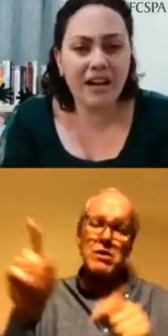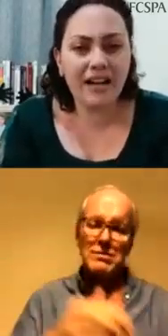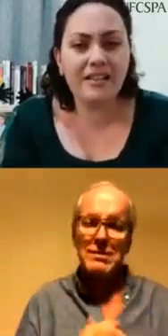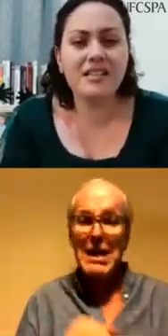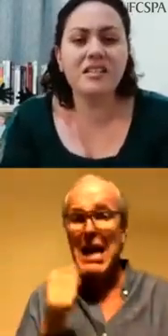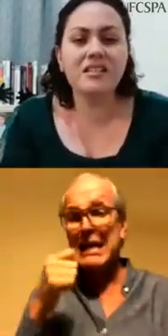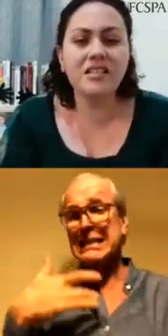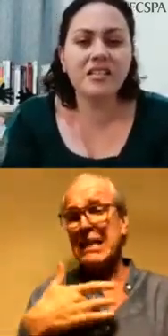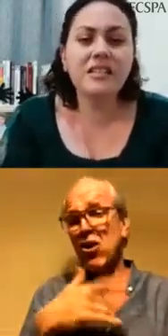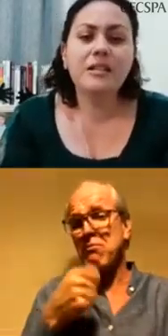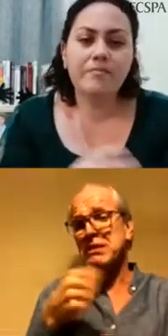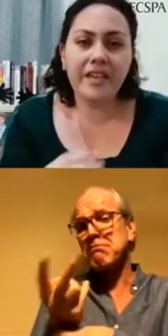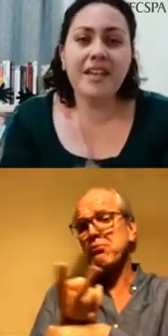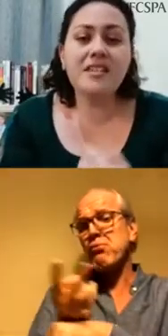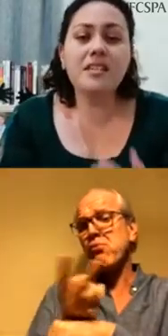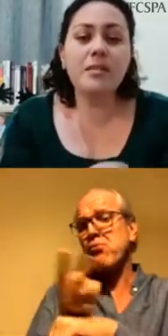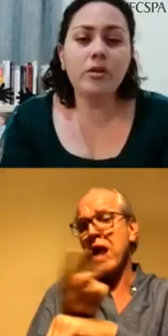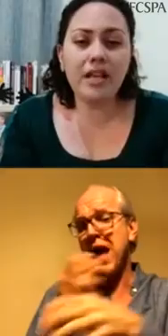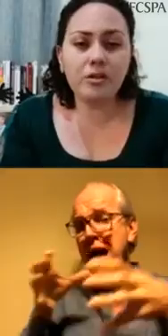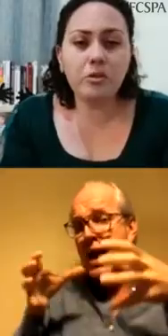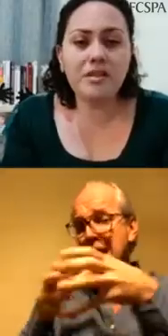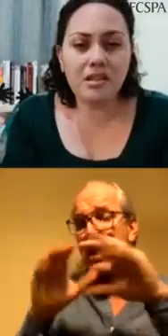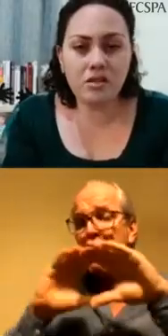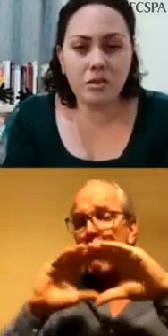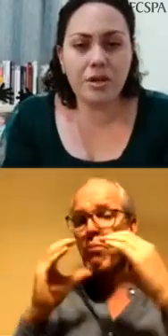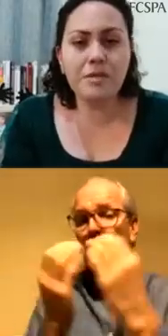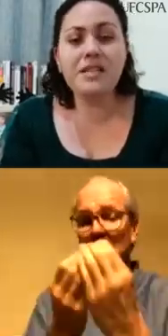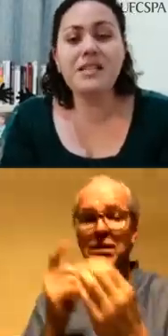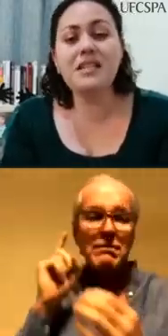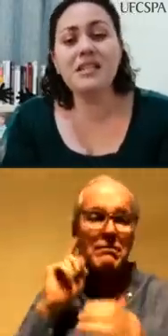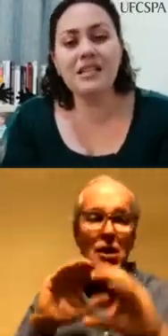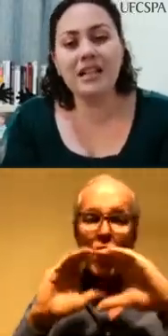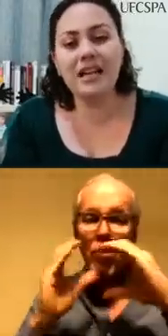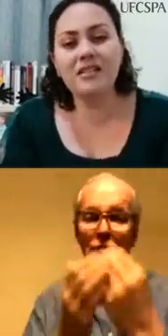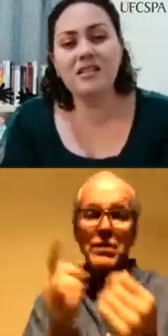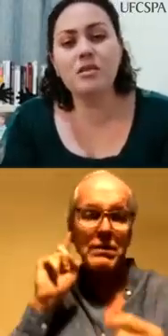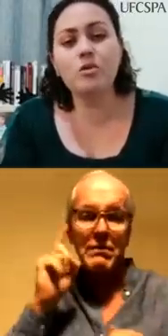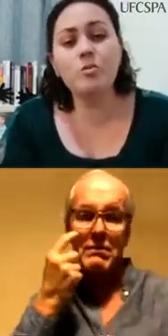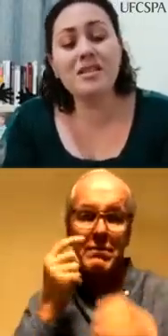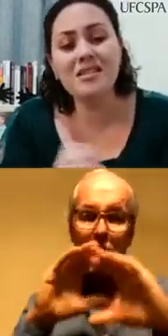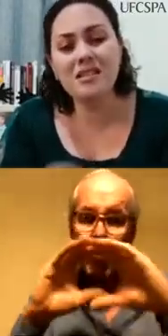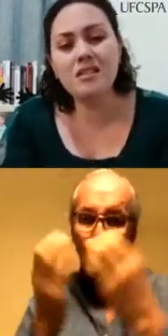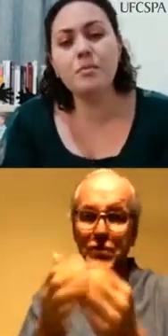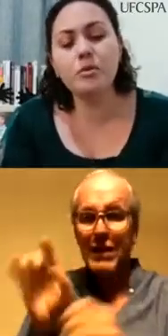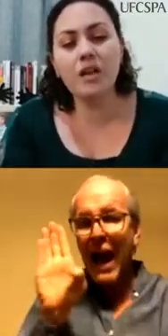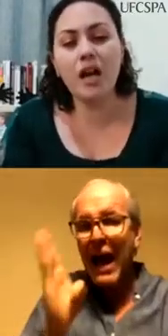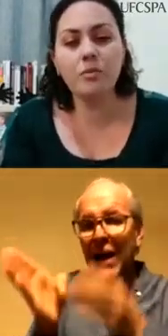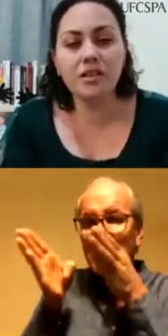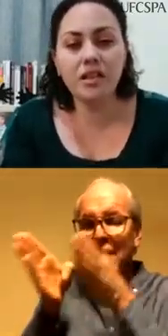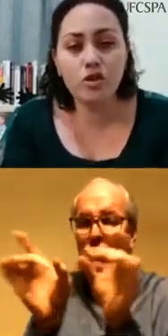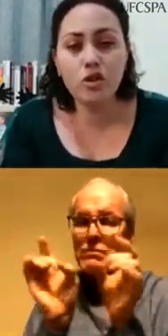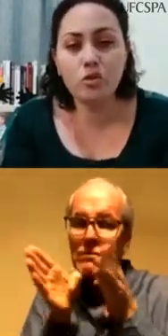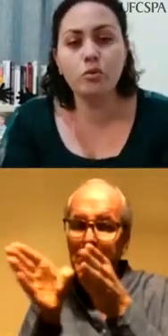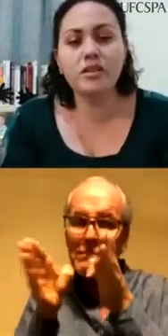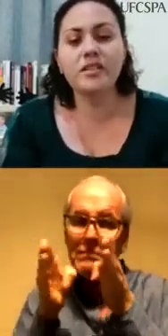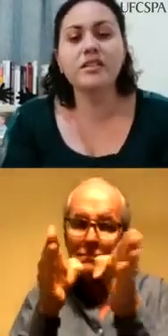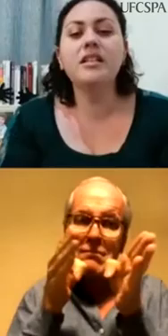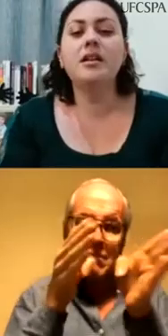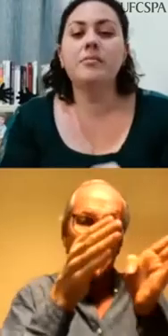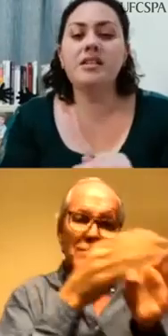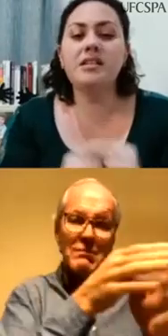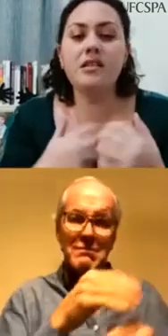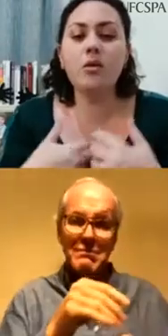há falhas, ainda tem que ser melhorado algumas questões. Precisa, né? A área da saúde precisa procurar a comunidade